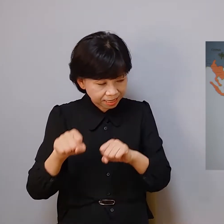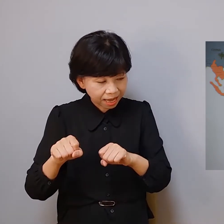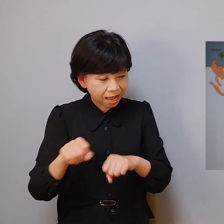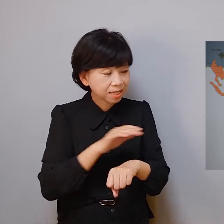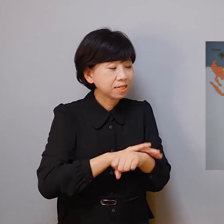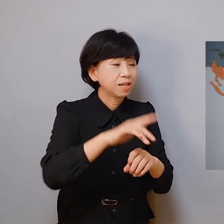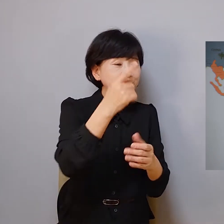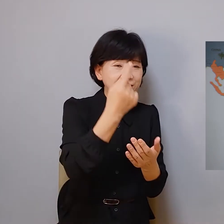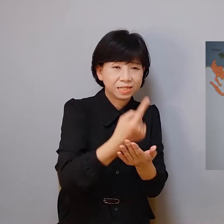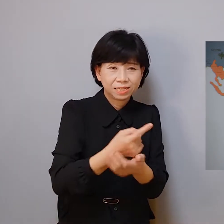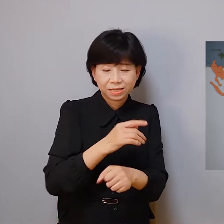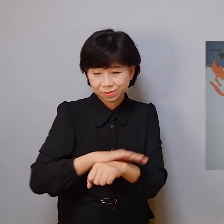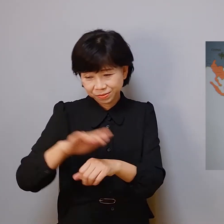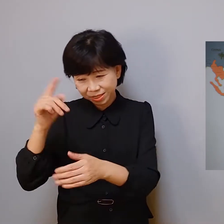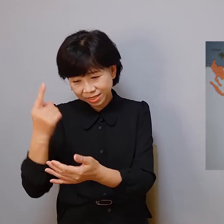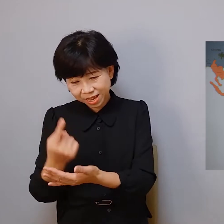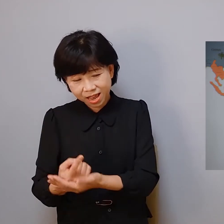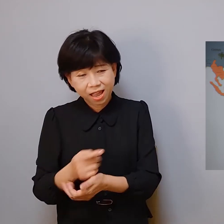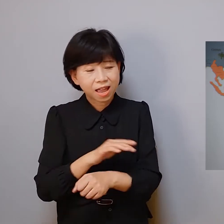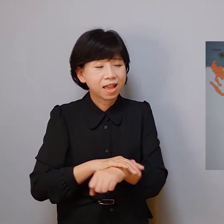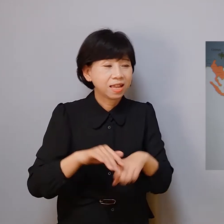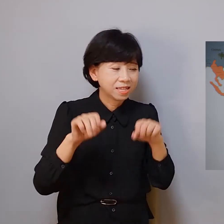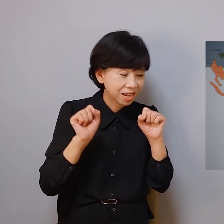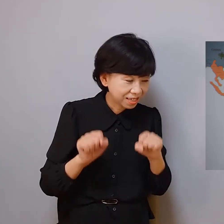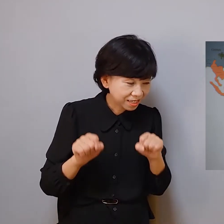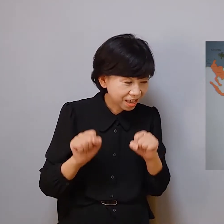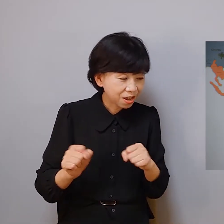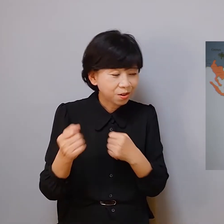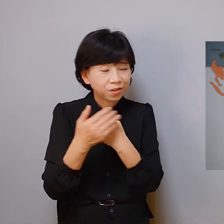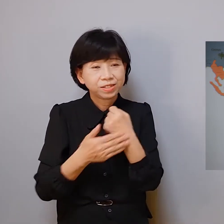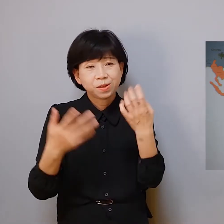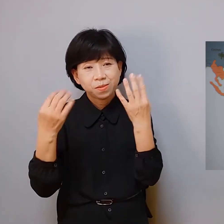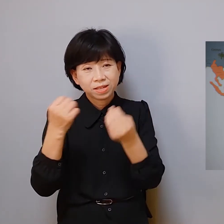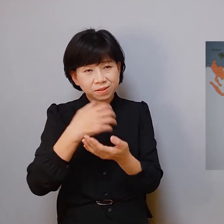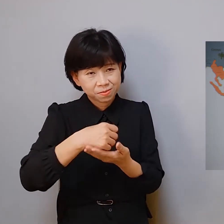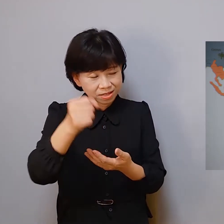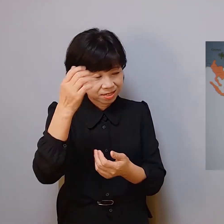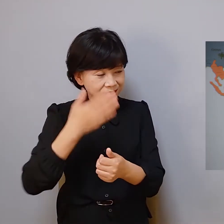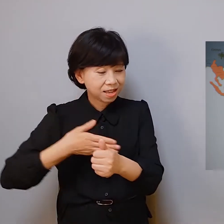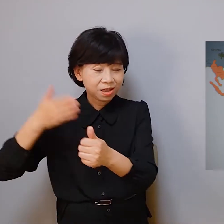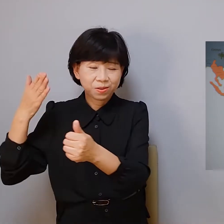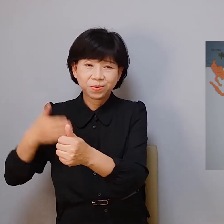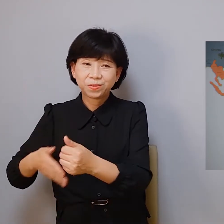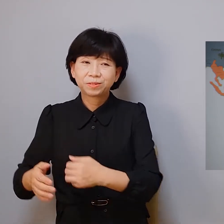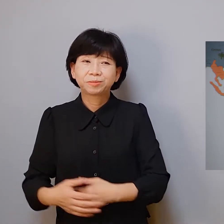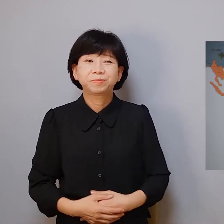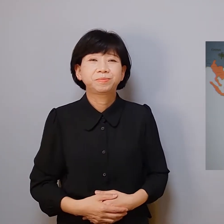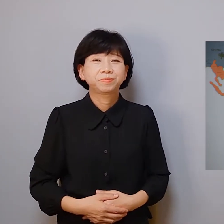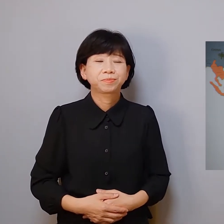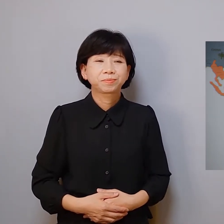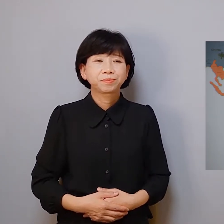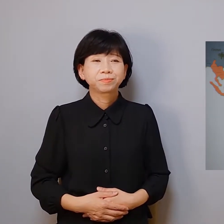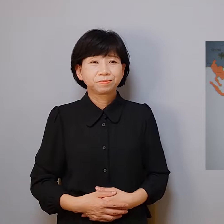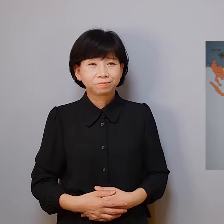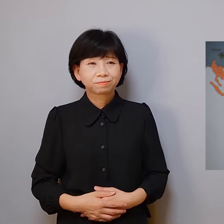잘 오셨습니다. 안녕하세요. 은혜 많이 받으세요.